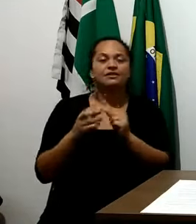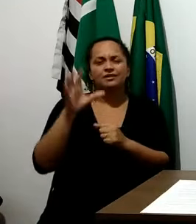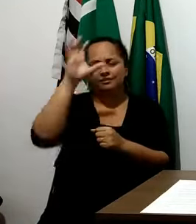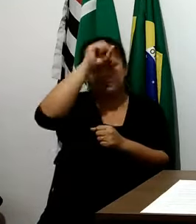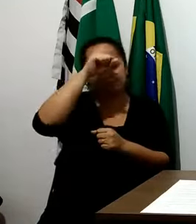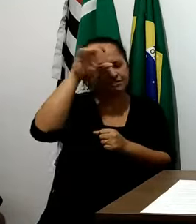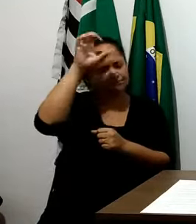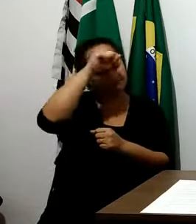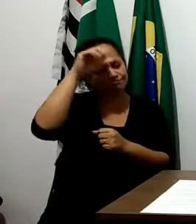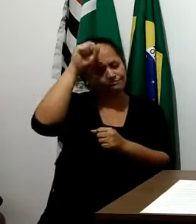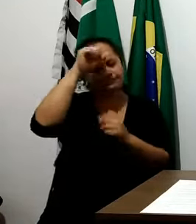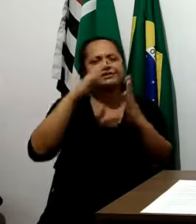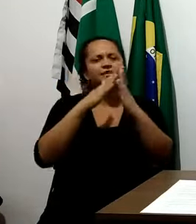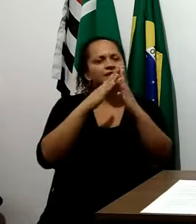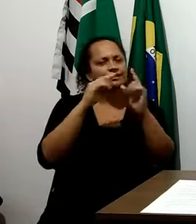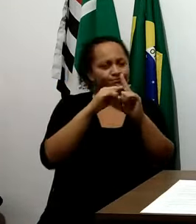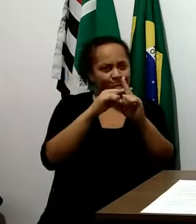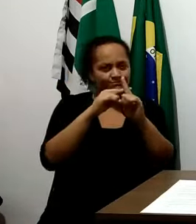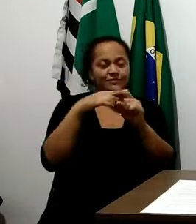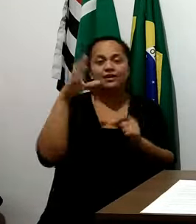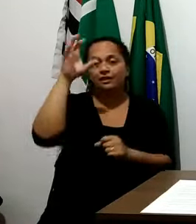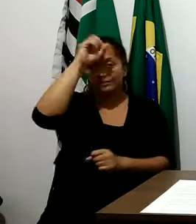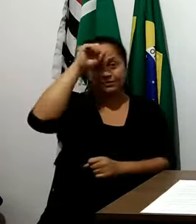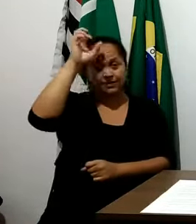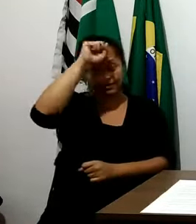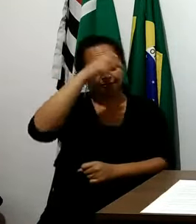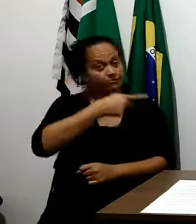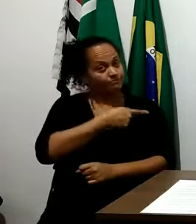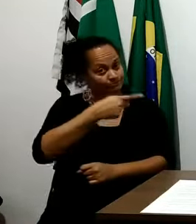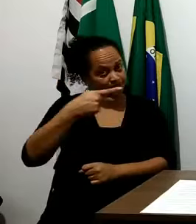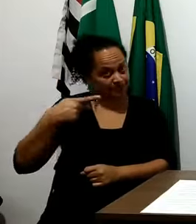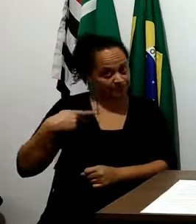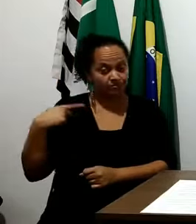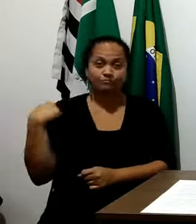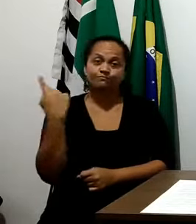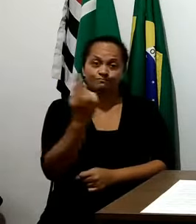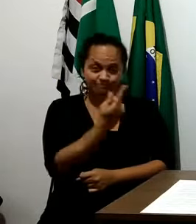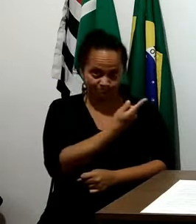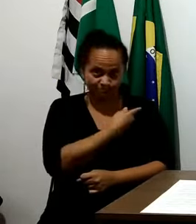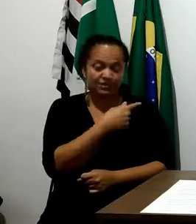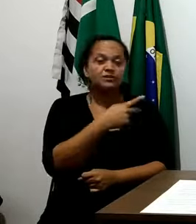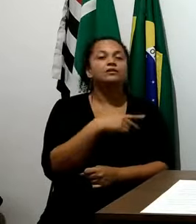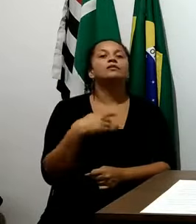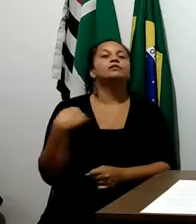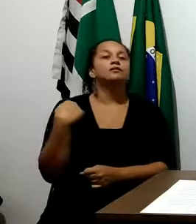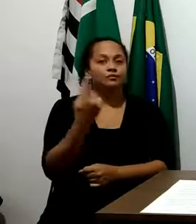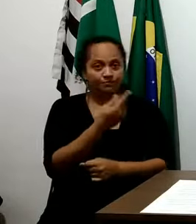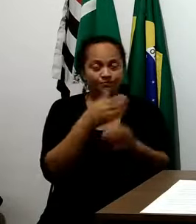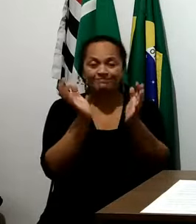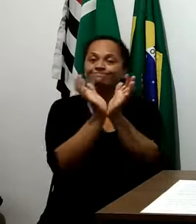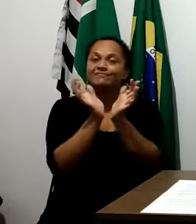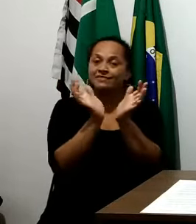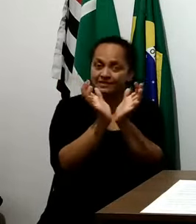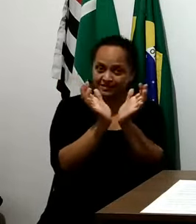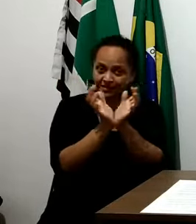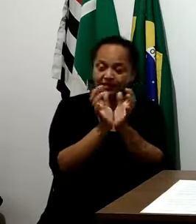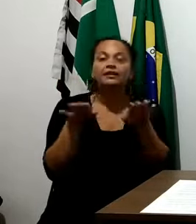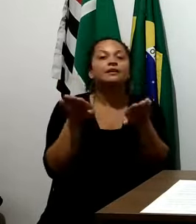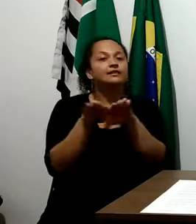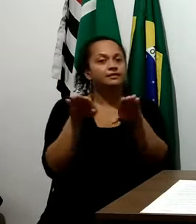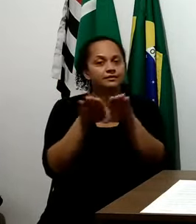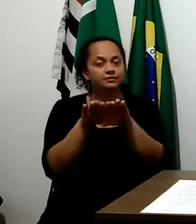gente tem aprendido com o nosso pastor, nas nossas células, aprendido também nas nossas classes